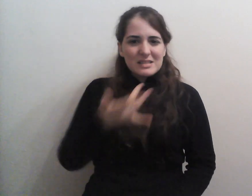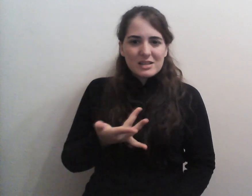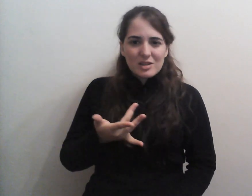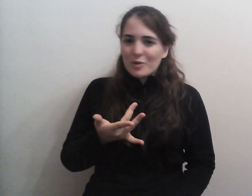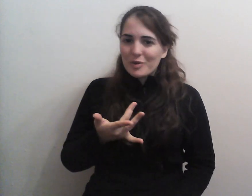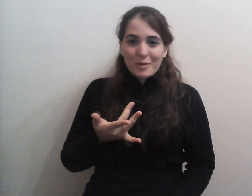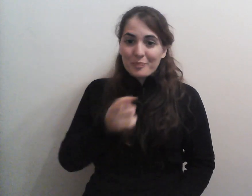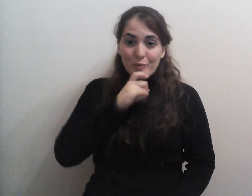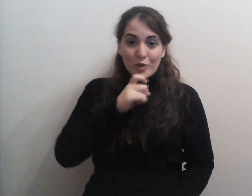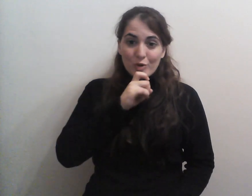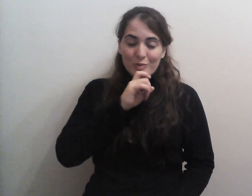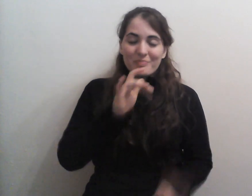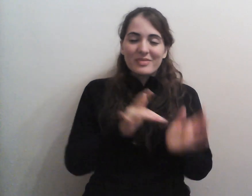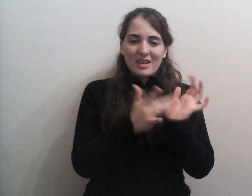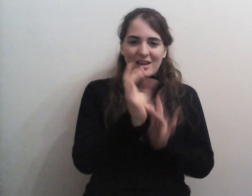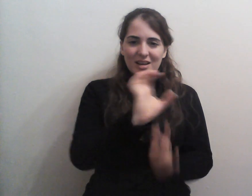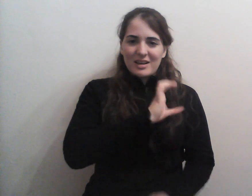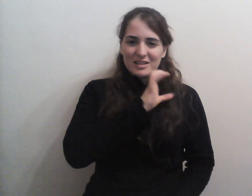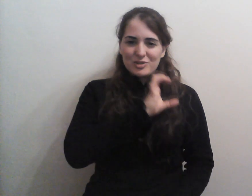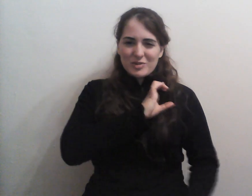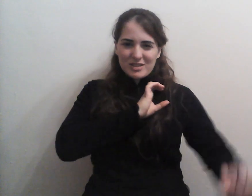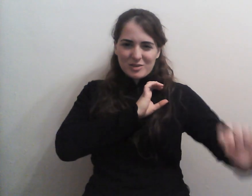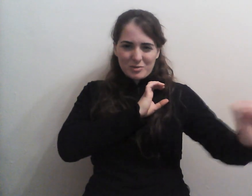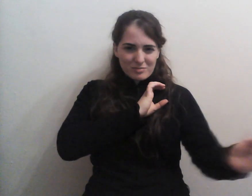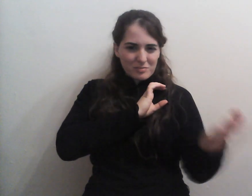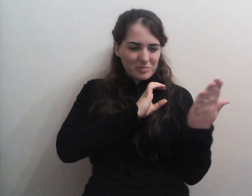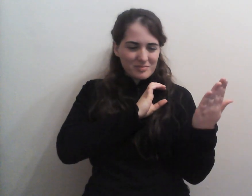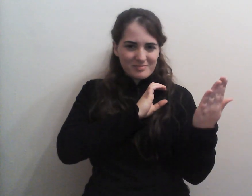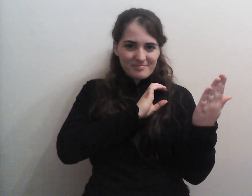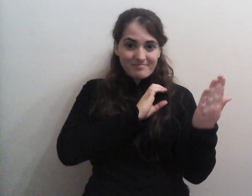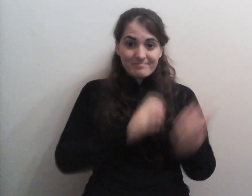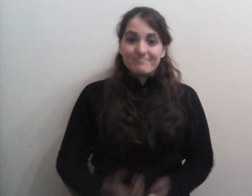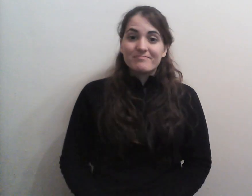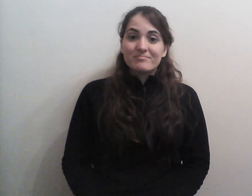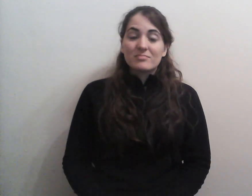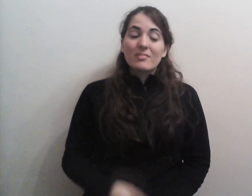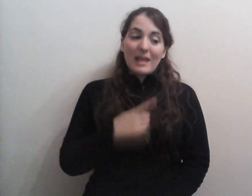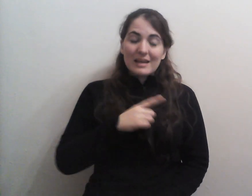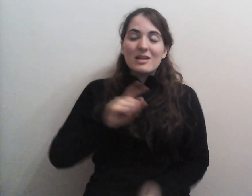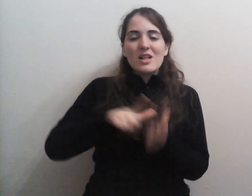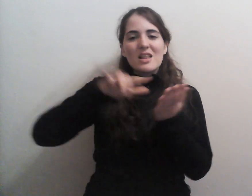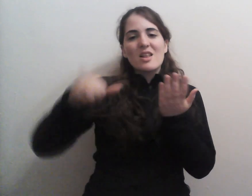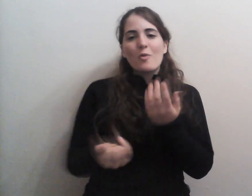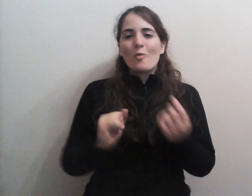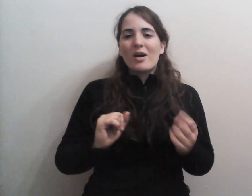se revela en nuestro Señor Jesucristo. Aquí tenemos lenguaje trinitario. Dios no es un ser